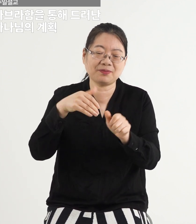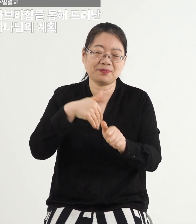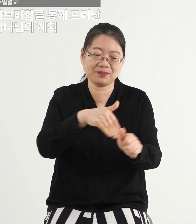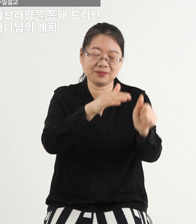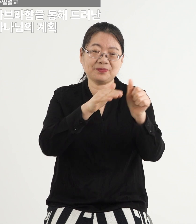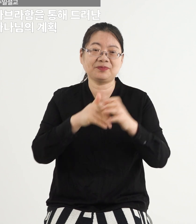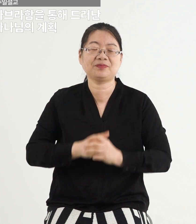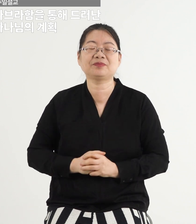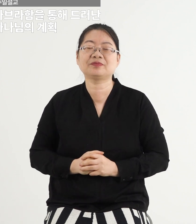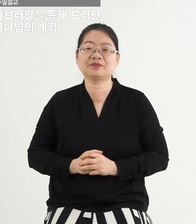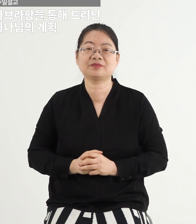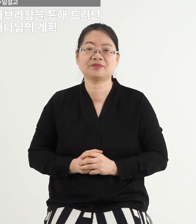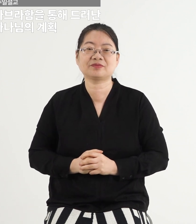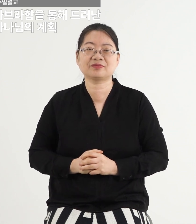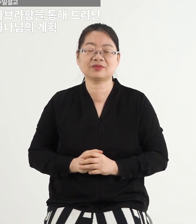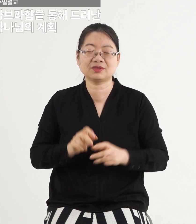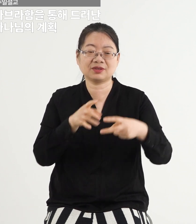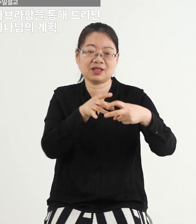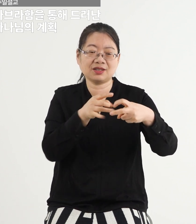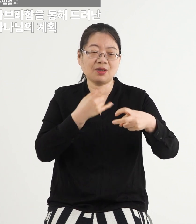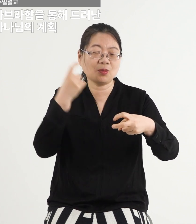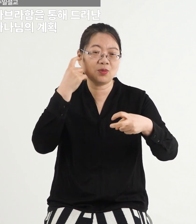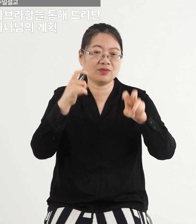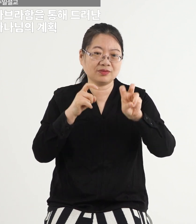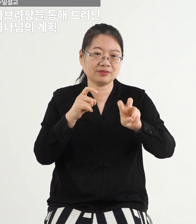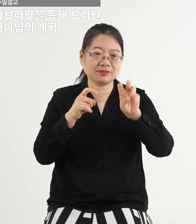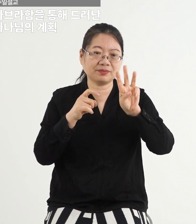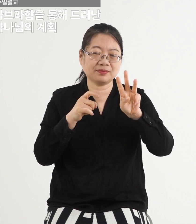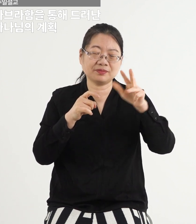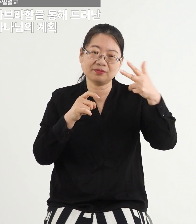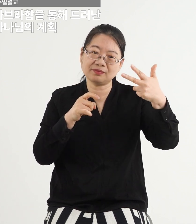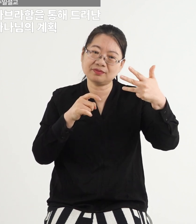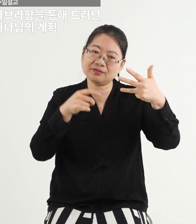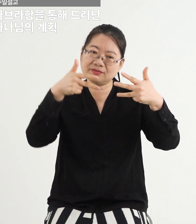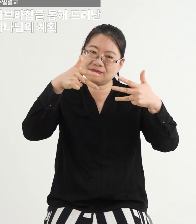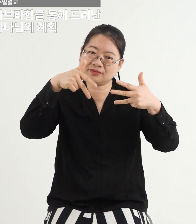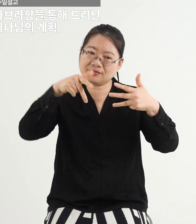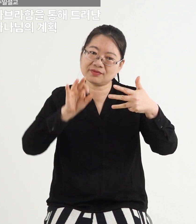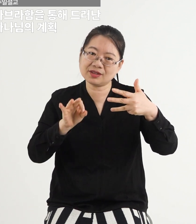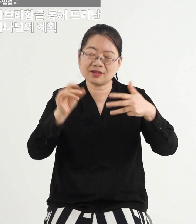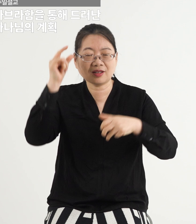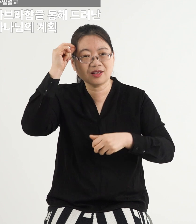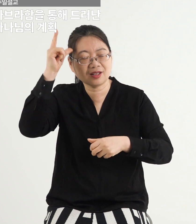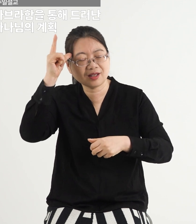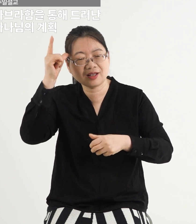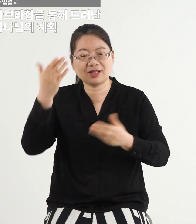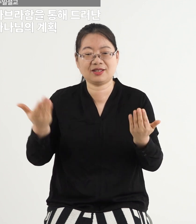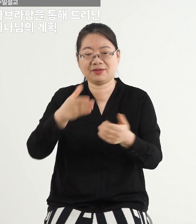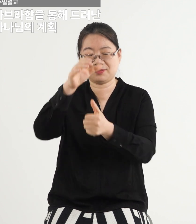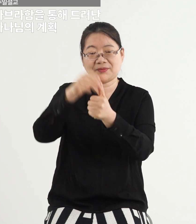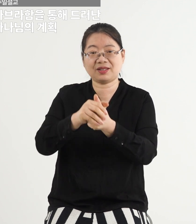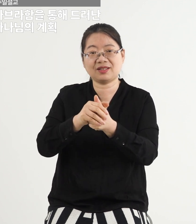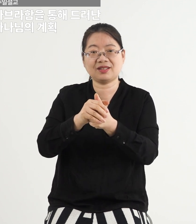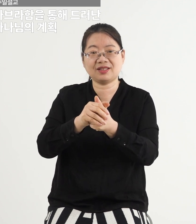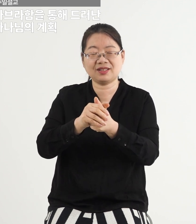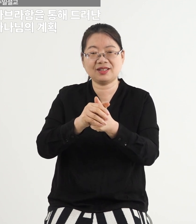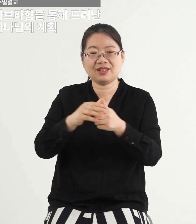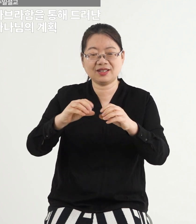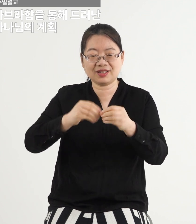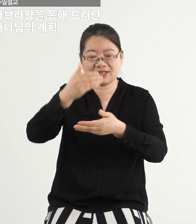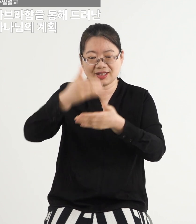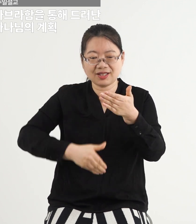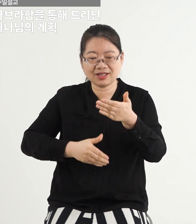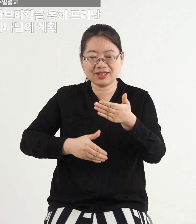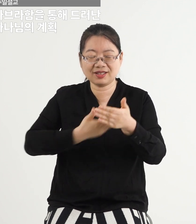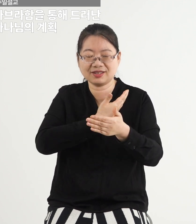보냈어요. 마태복음 28장에도 위대한 사명을 땅에 남겨진